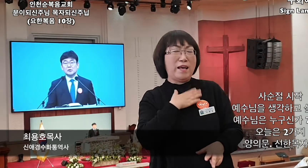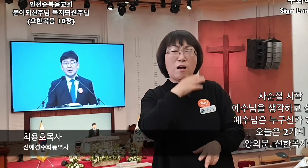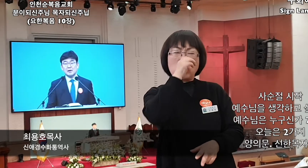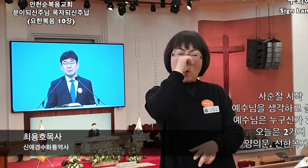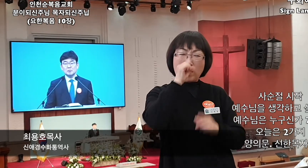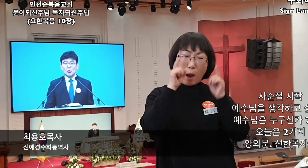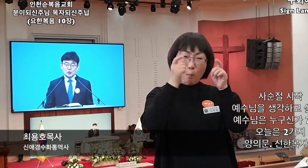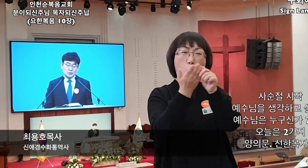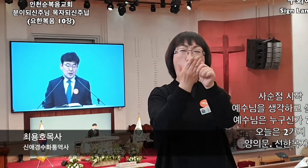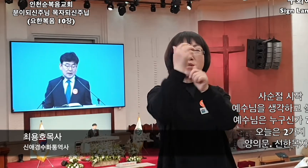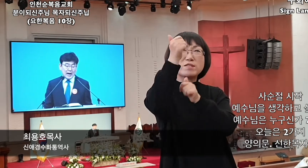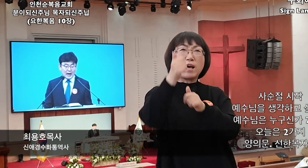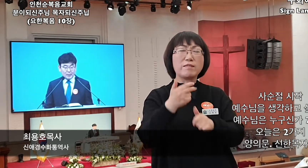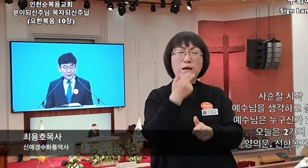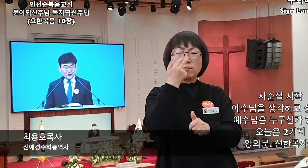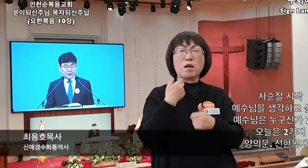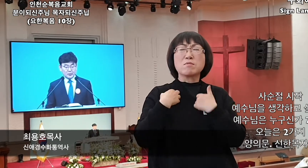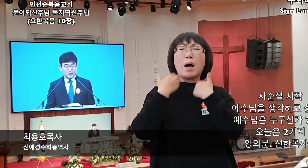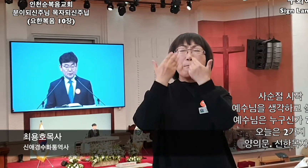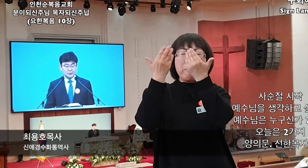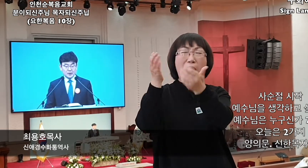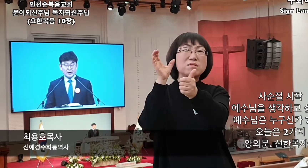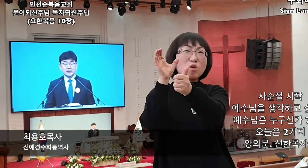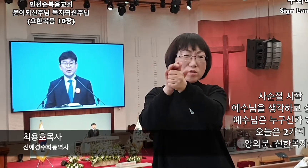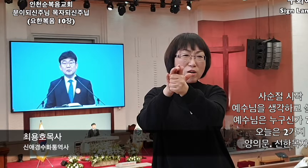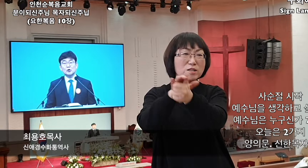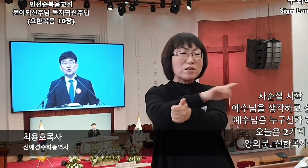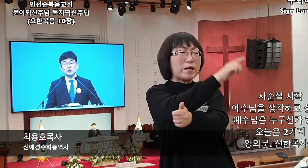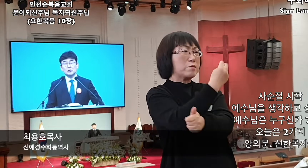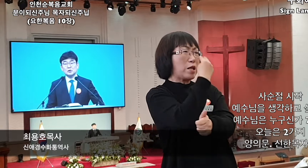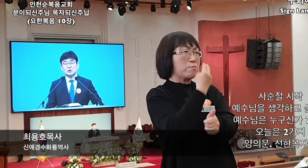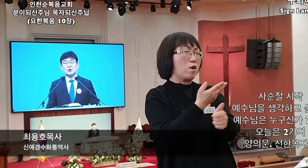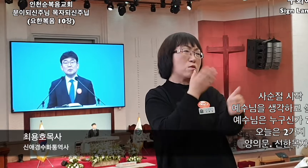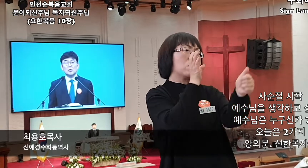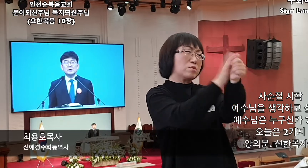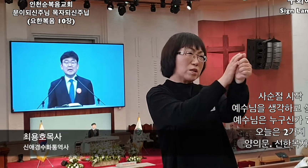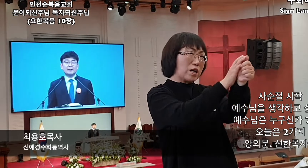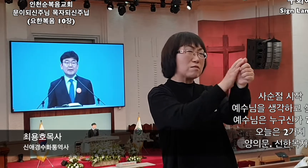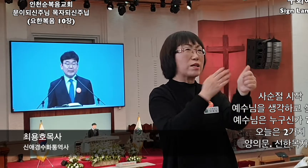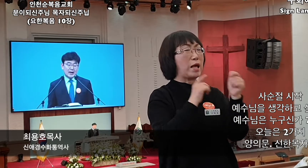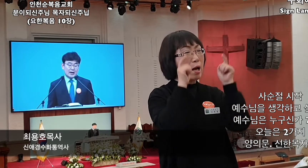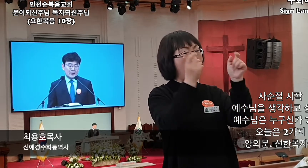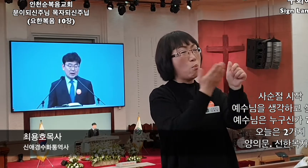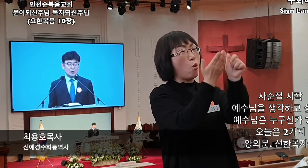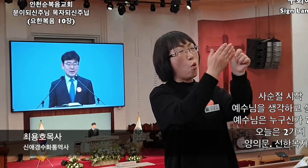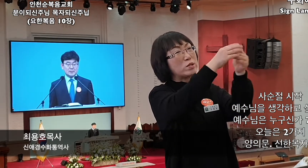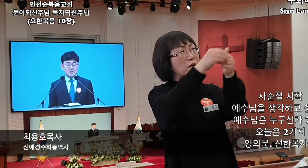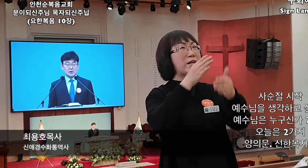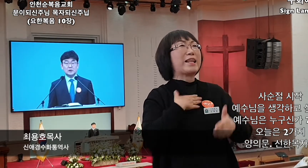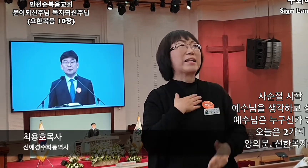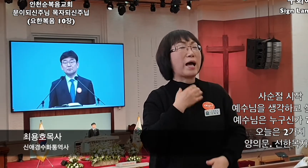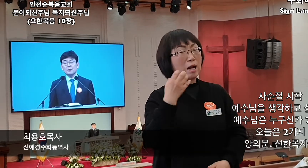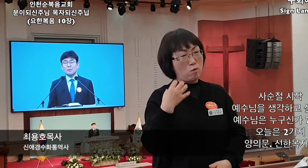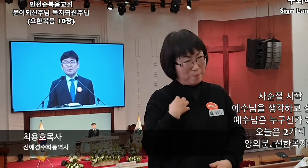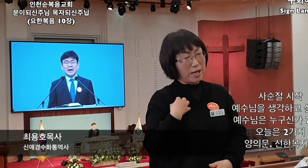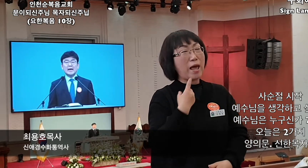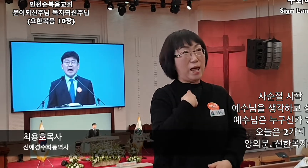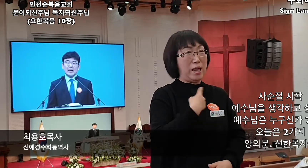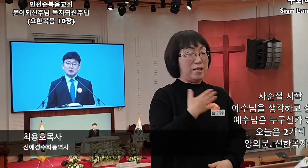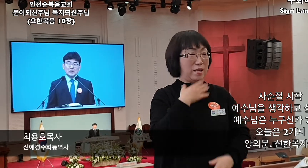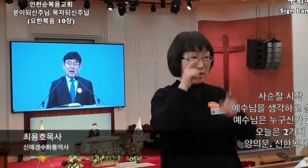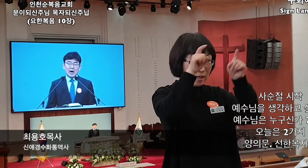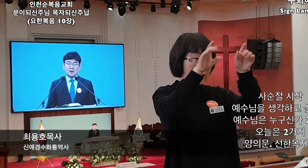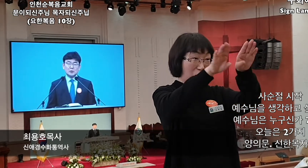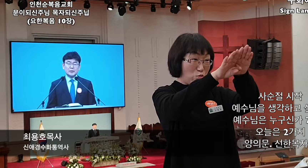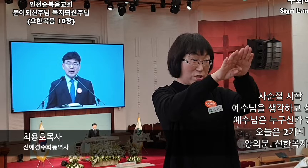선한 목자, 목숨을 다 버려서라도 그들의 생명을 주는 그런 목자 나다라고 말씀하시는 거죠. 내가